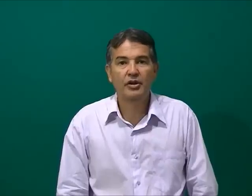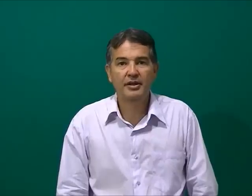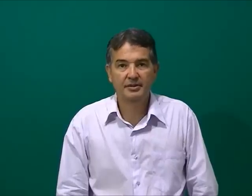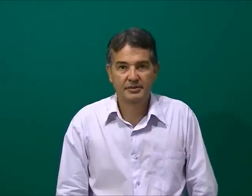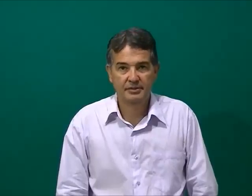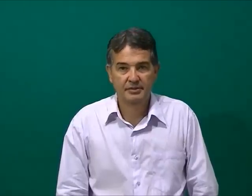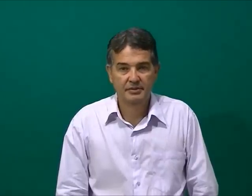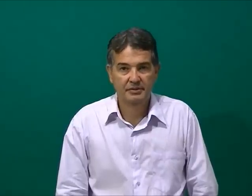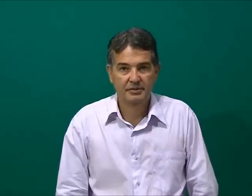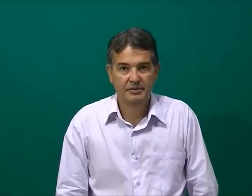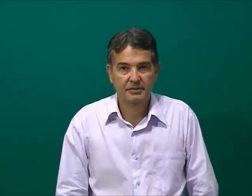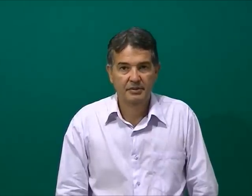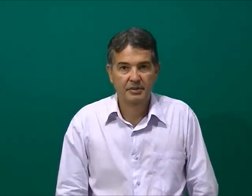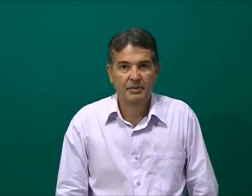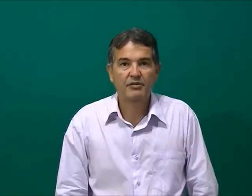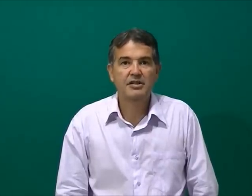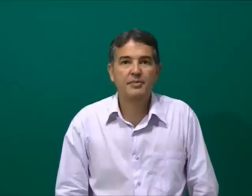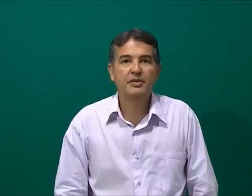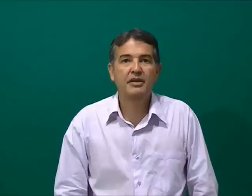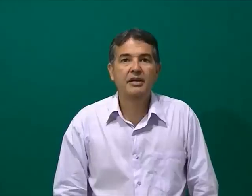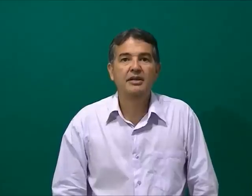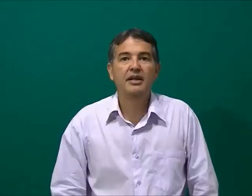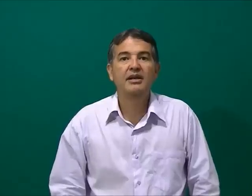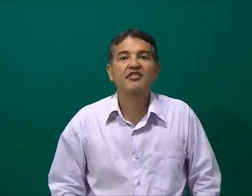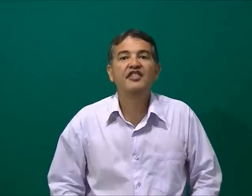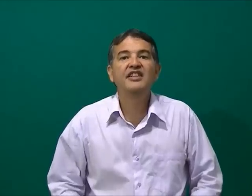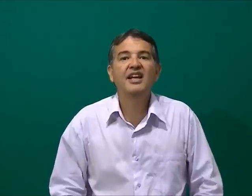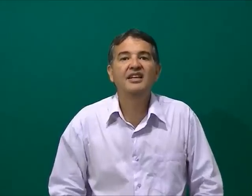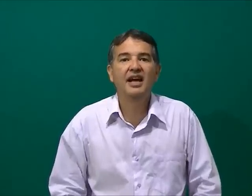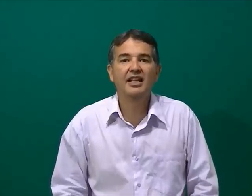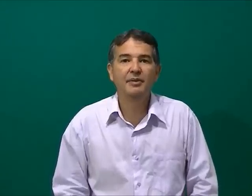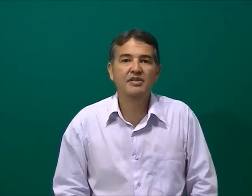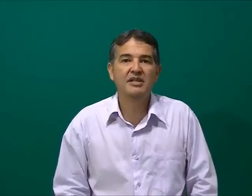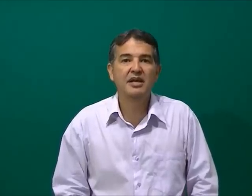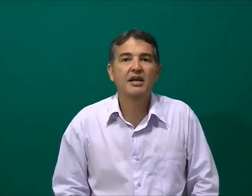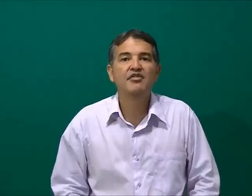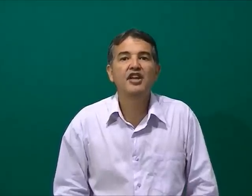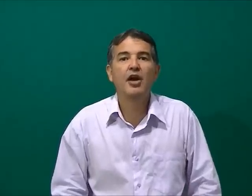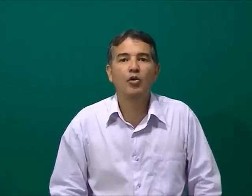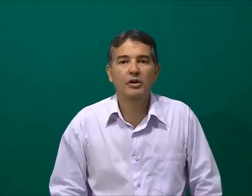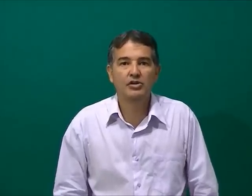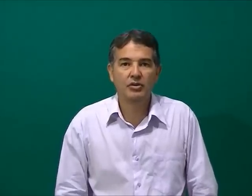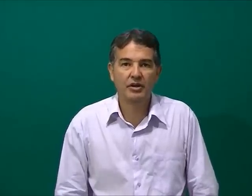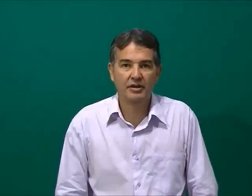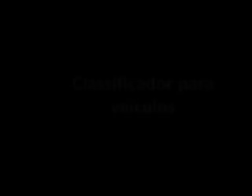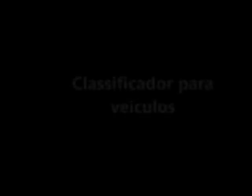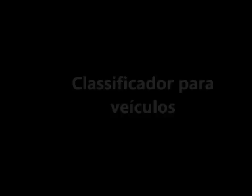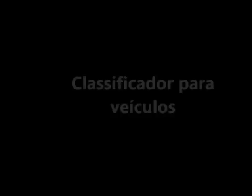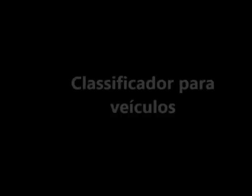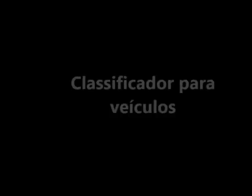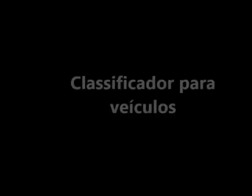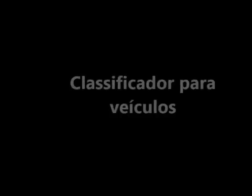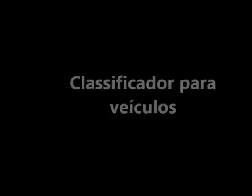história, para você poder ter fidelidade, para você ser fiel com a história.